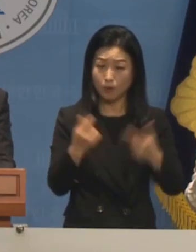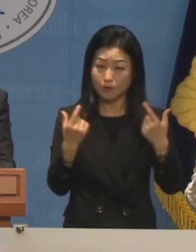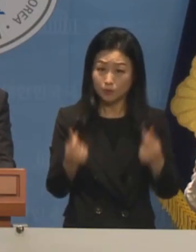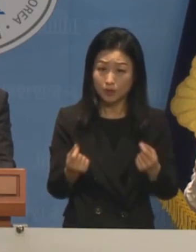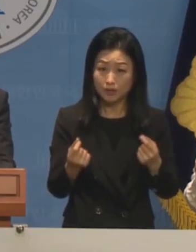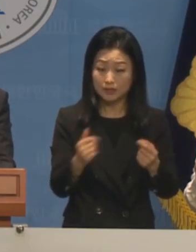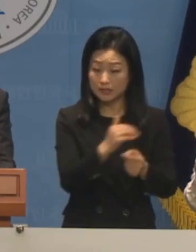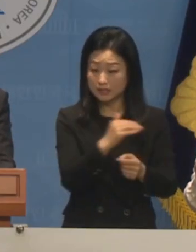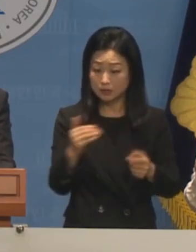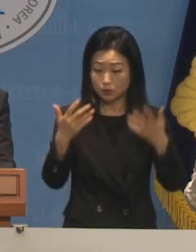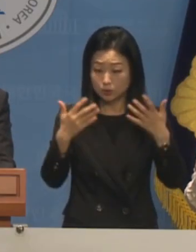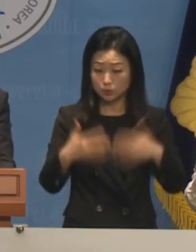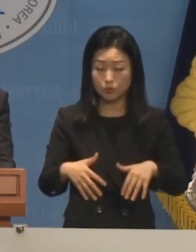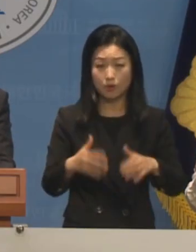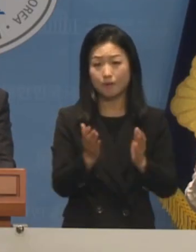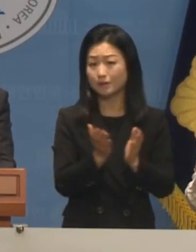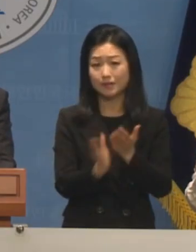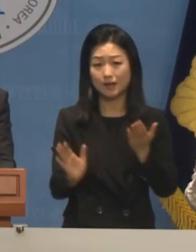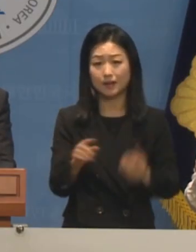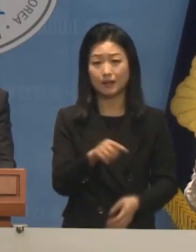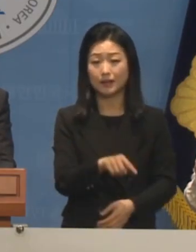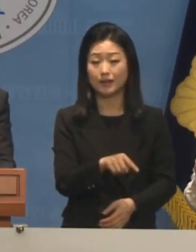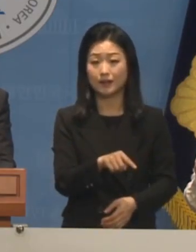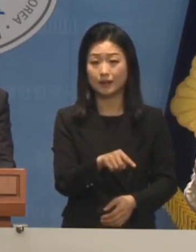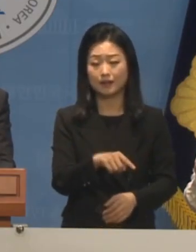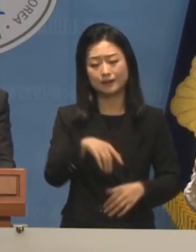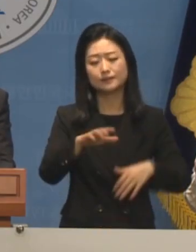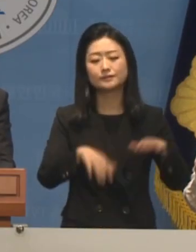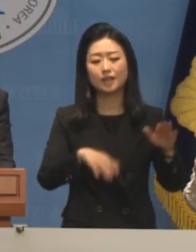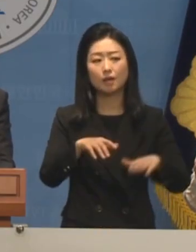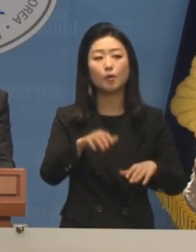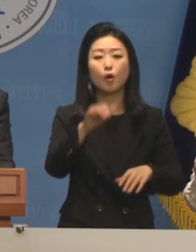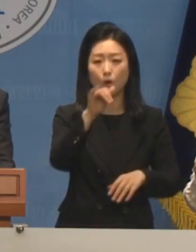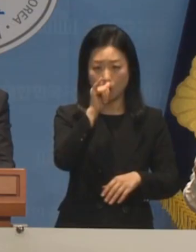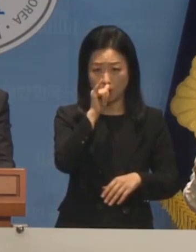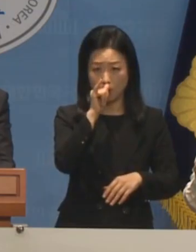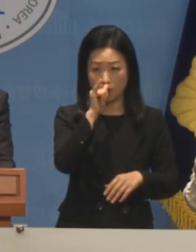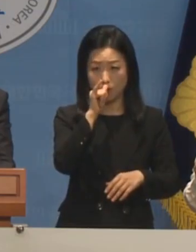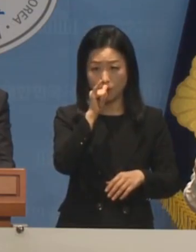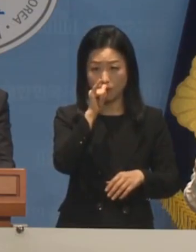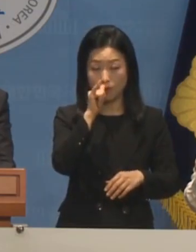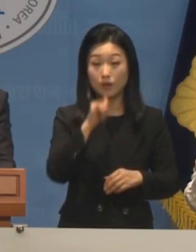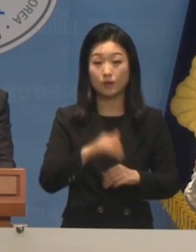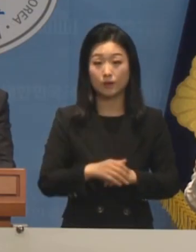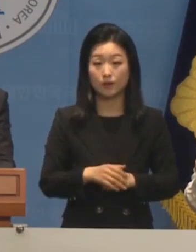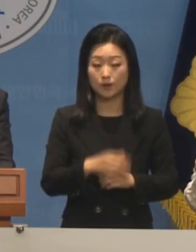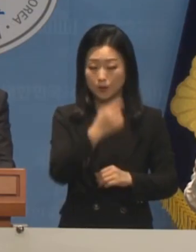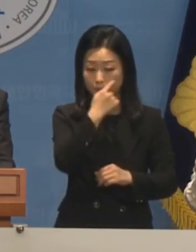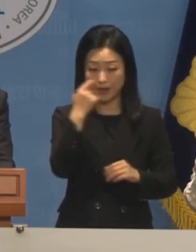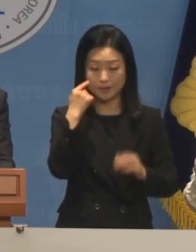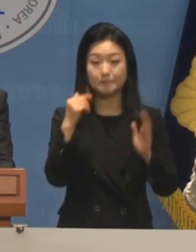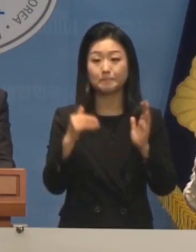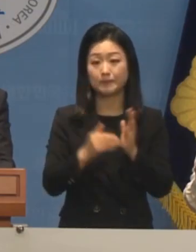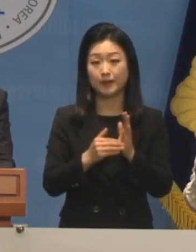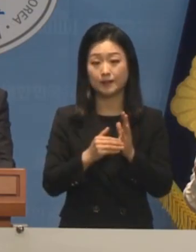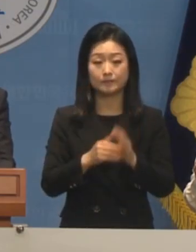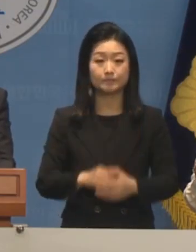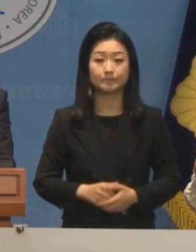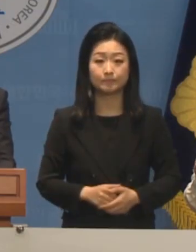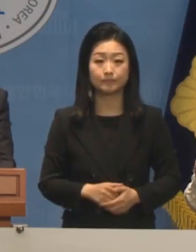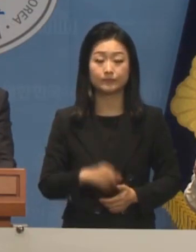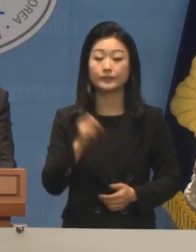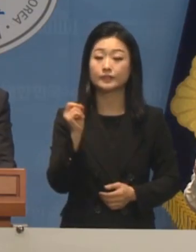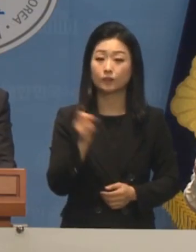기본적인 조건을 비교한 결과 다양한 차별이 반영된 임금을 받고 있다는 것이 확인되었습니다